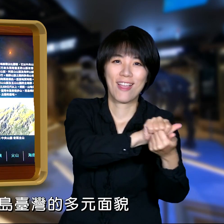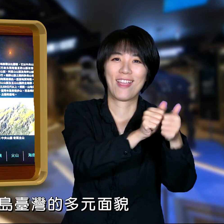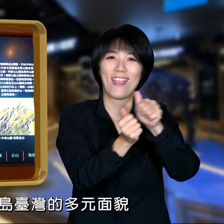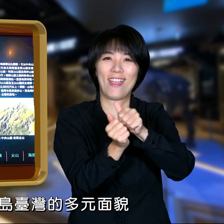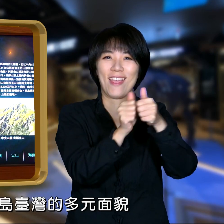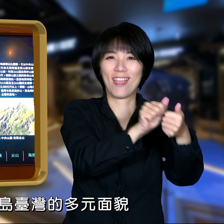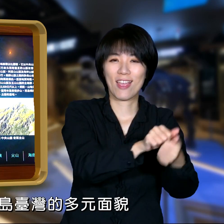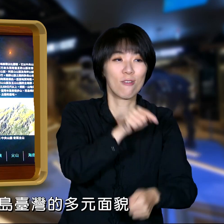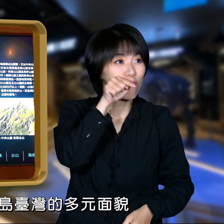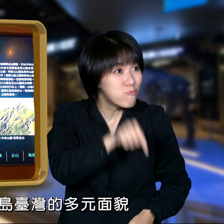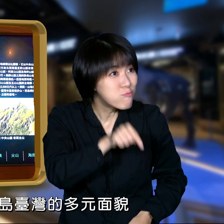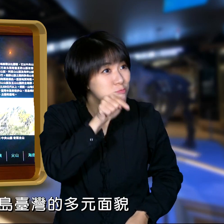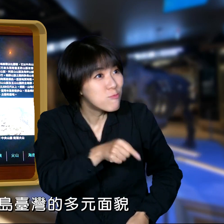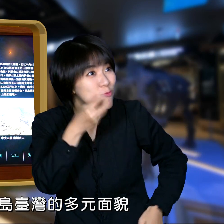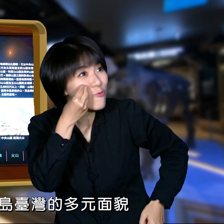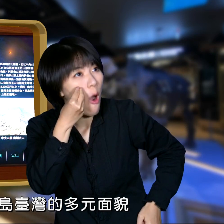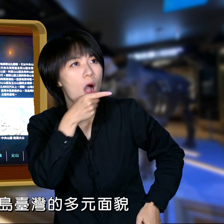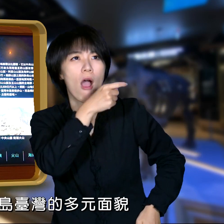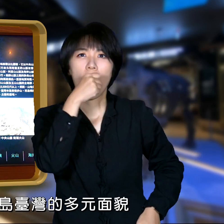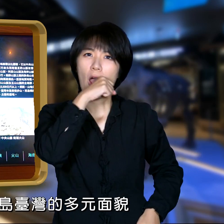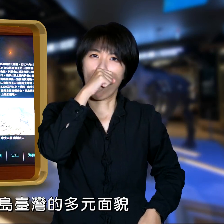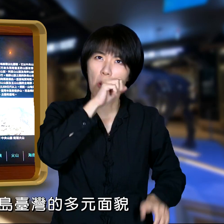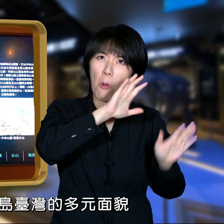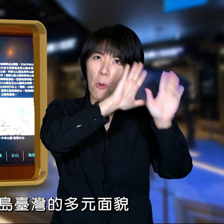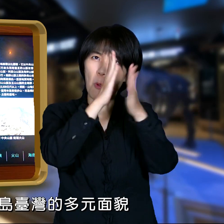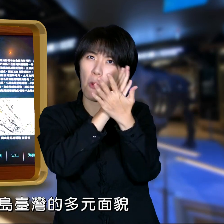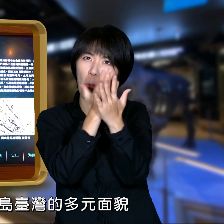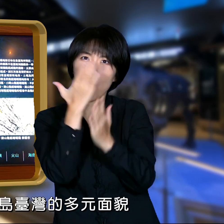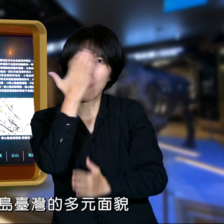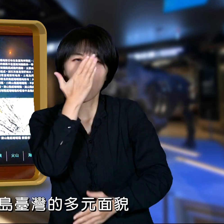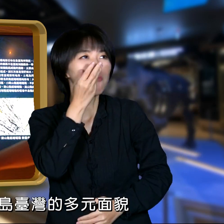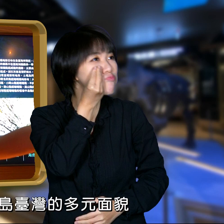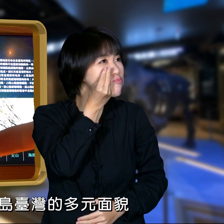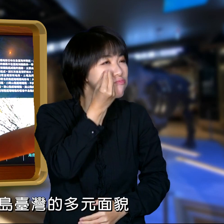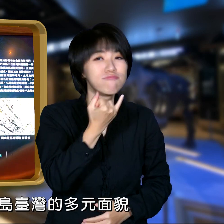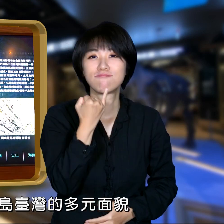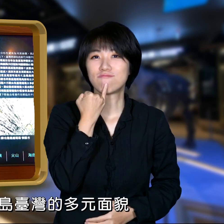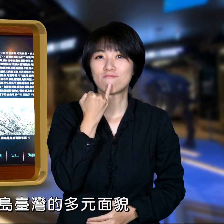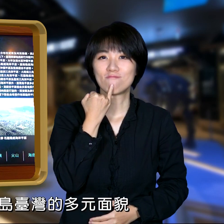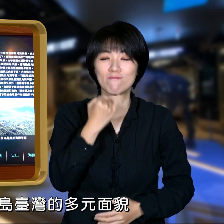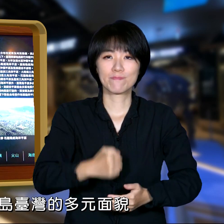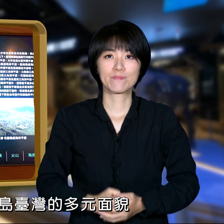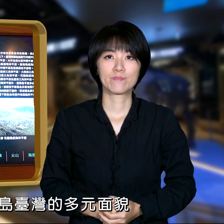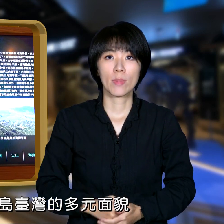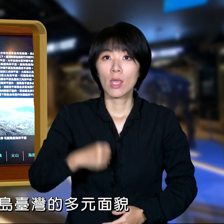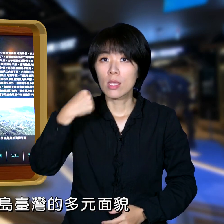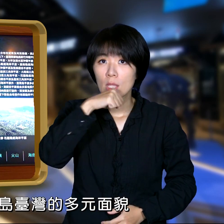完整呈现宝岛台湾的多元面貌。